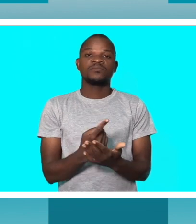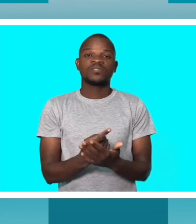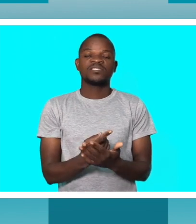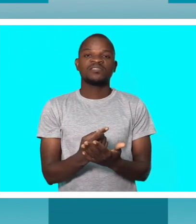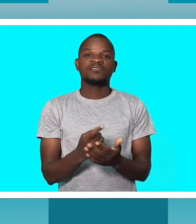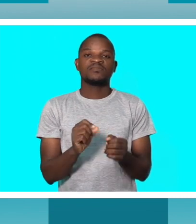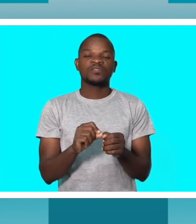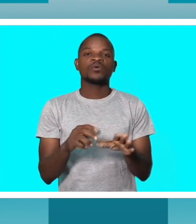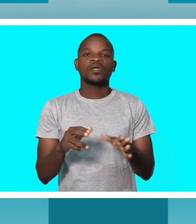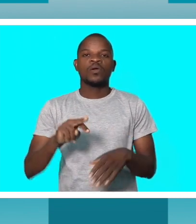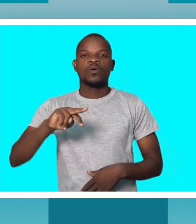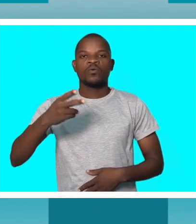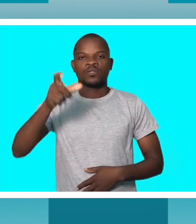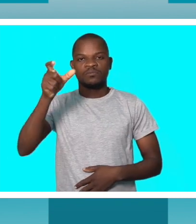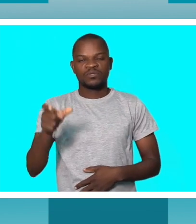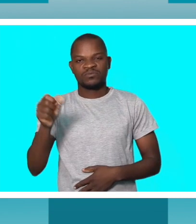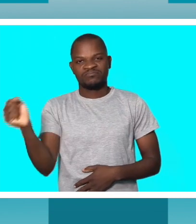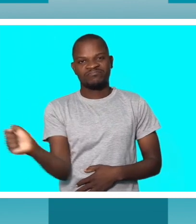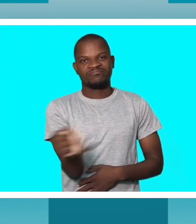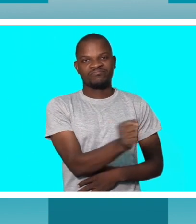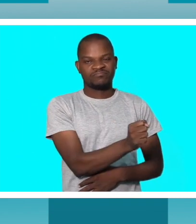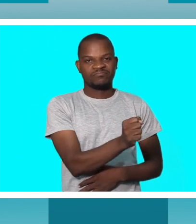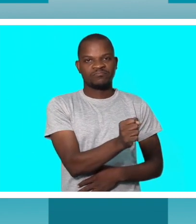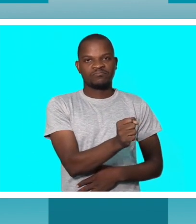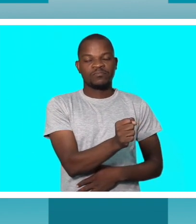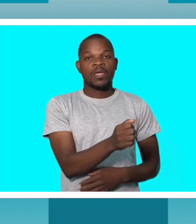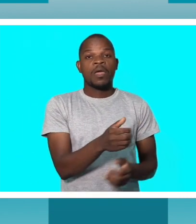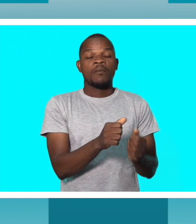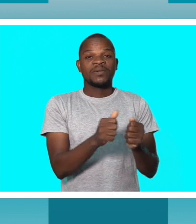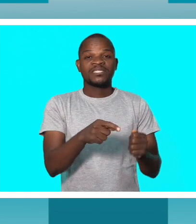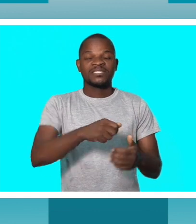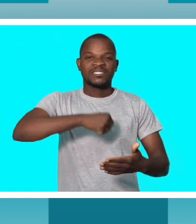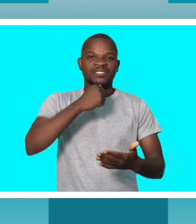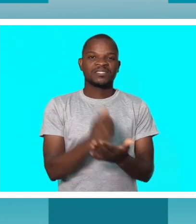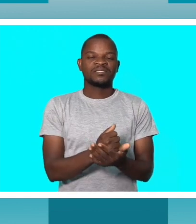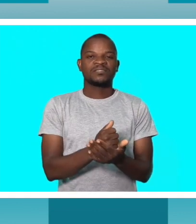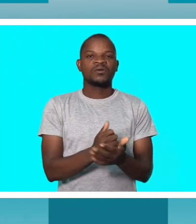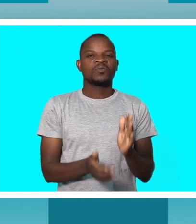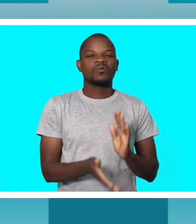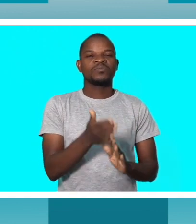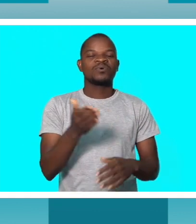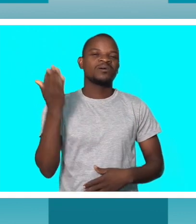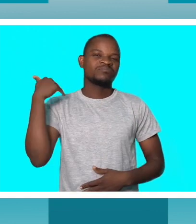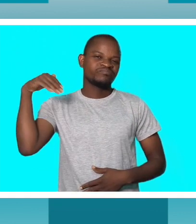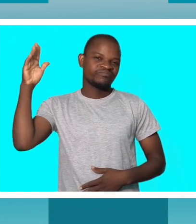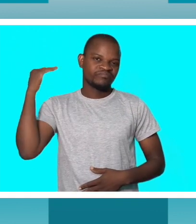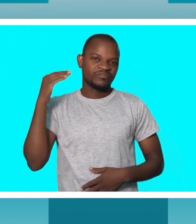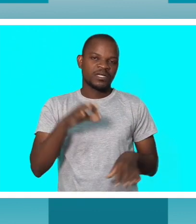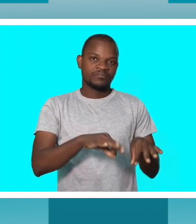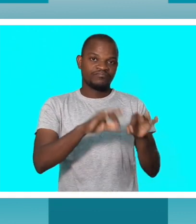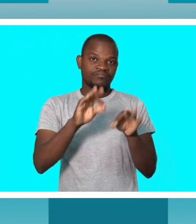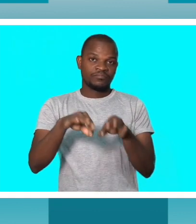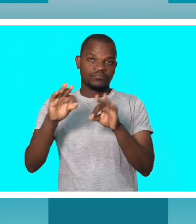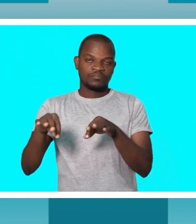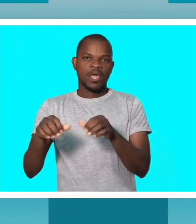havia necessidade de colocar o meu lugar à disposição. É uma decisão que vinha ponderando,